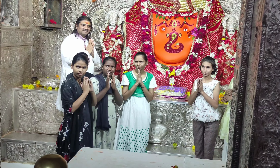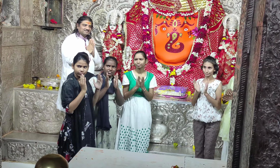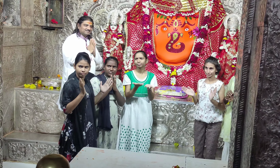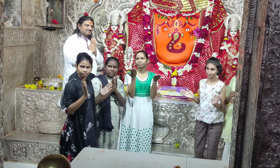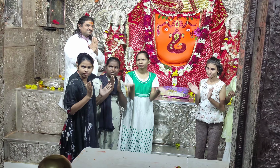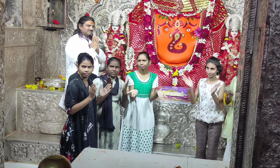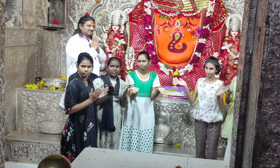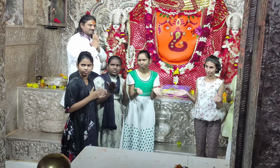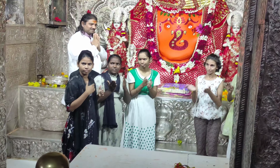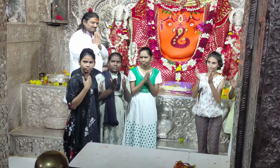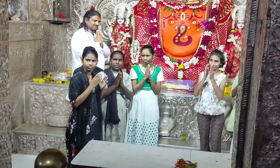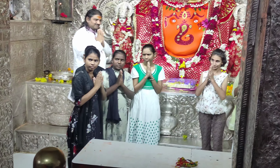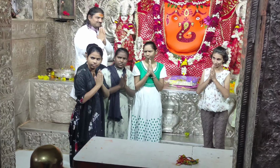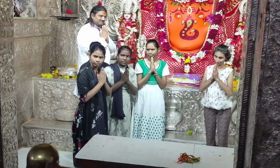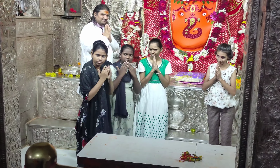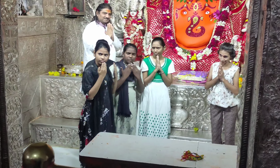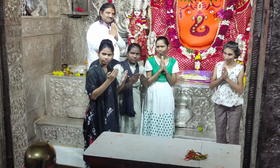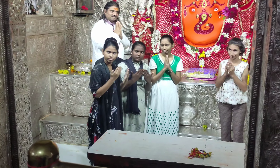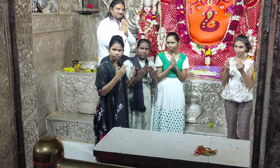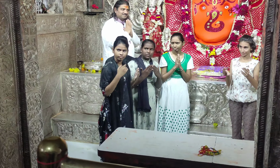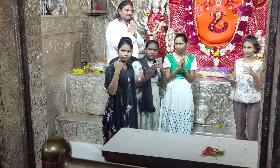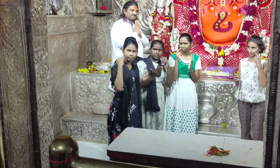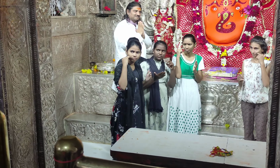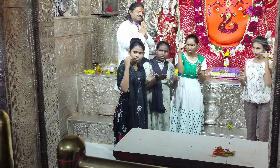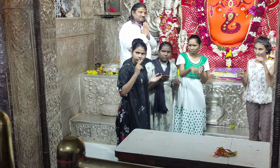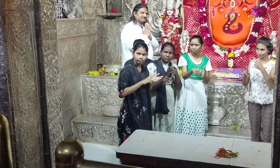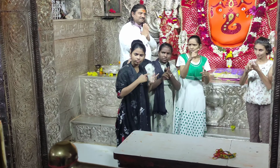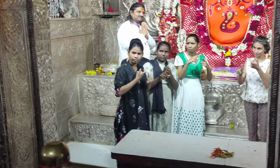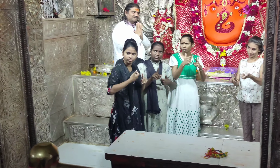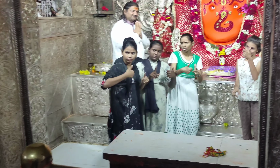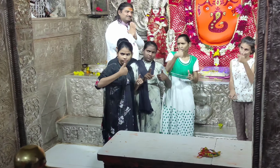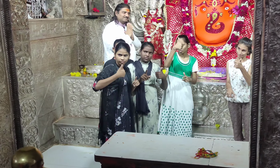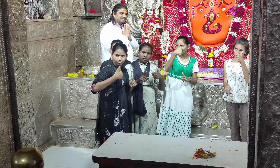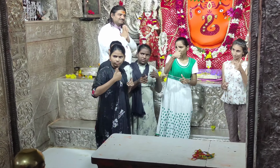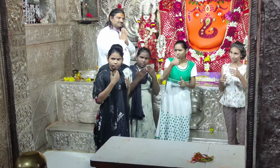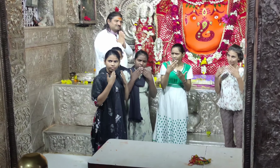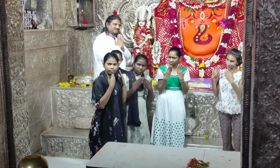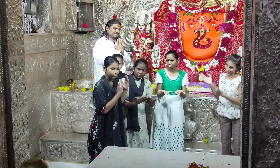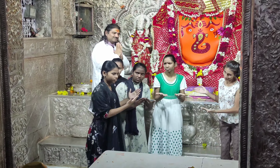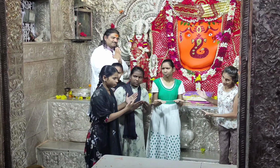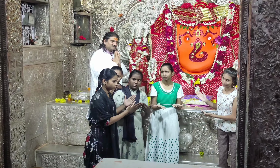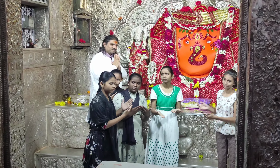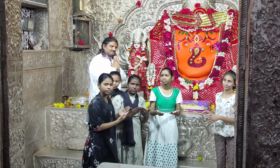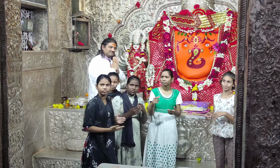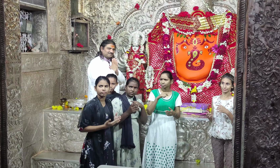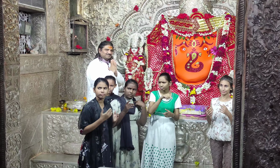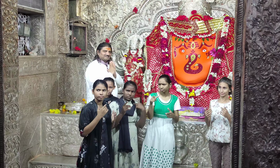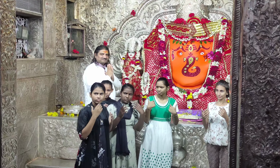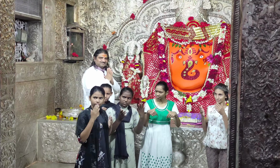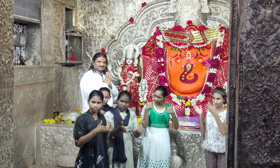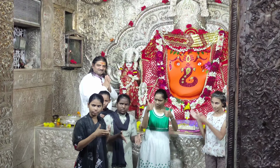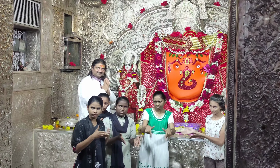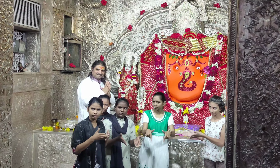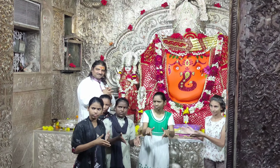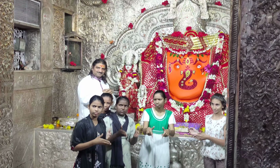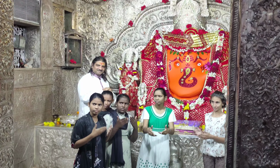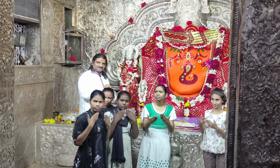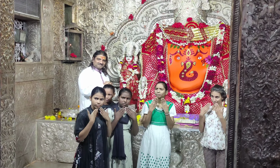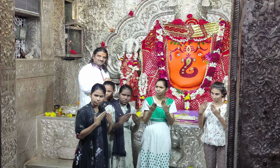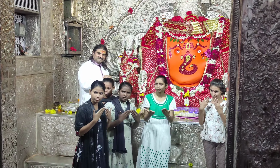पुजारी प्रशासन जो है उनको धन्यवाद, और इंदौर के कलेक्टर साहब को थैंक यू कि आप हम सब यहाँ पर आए हैं और